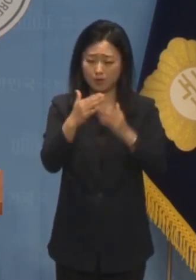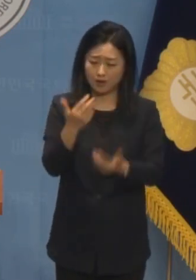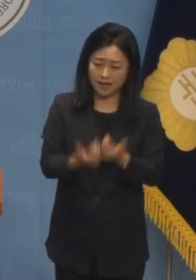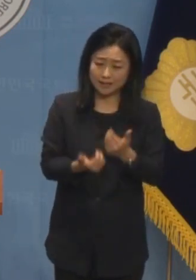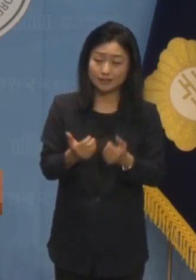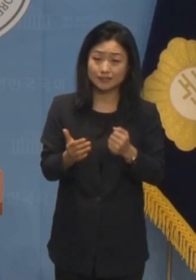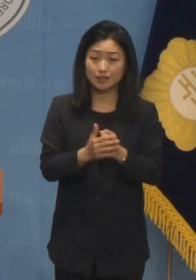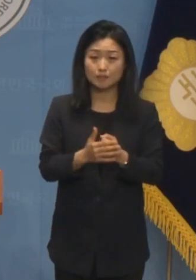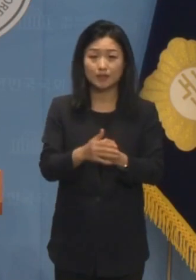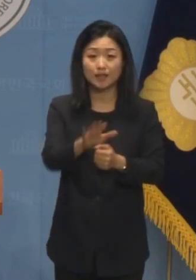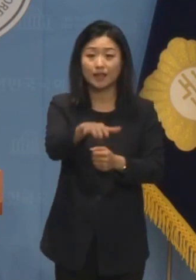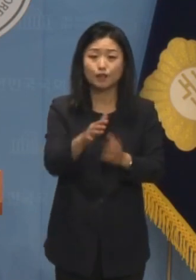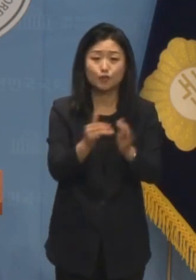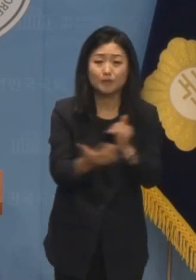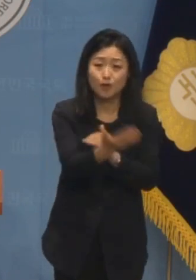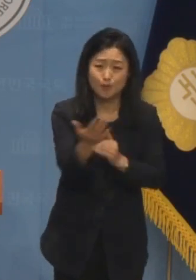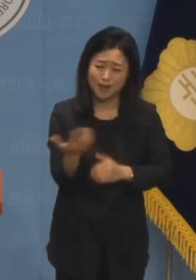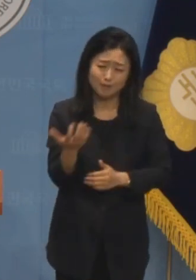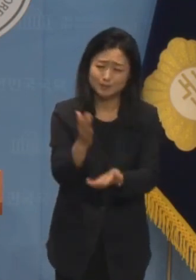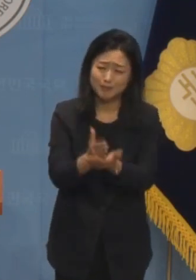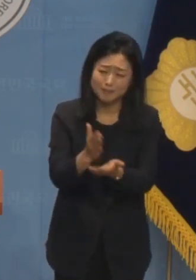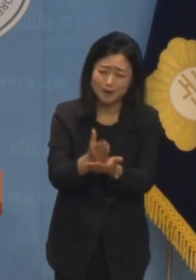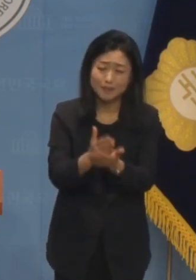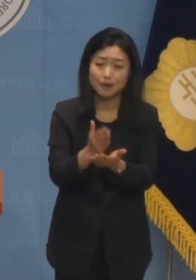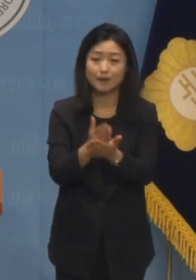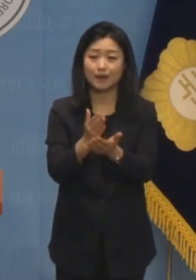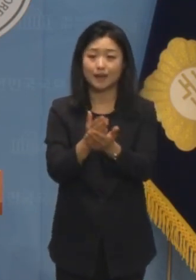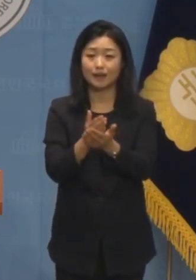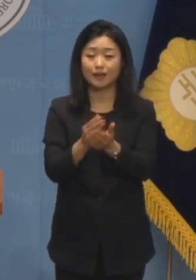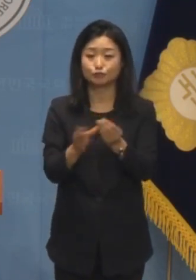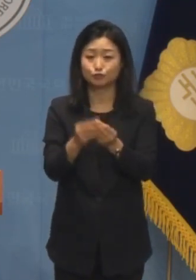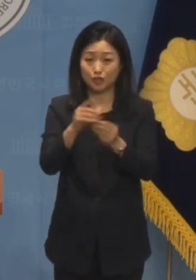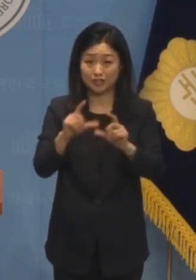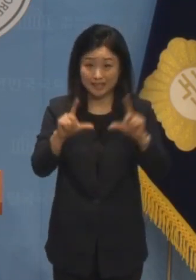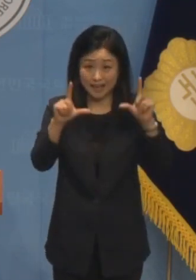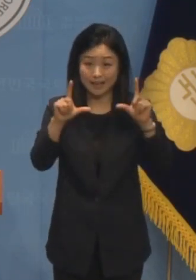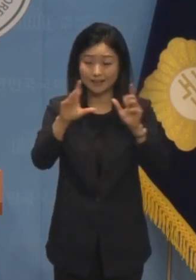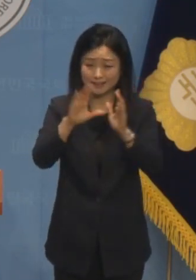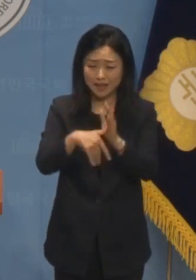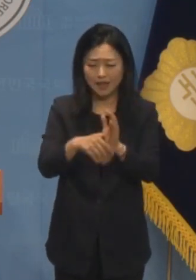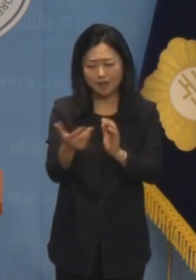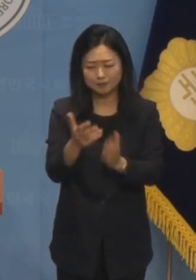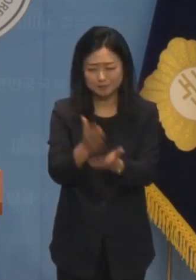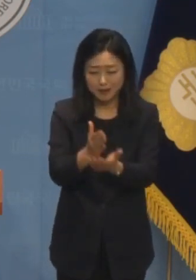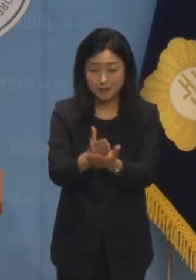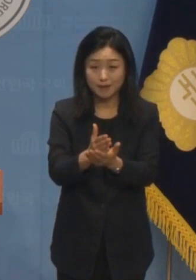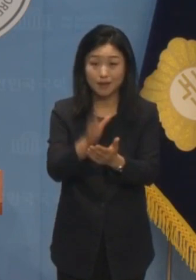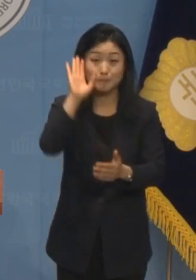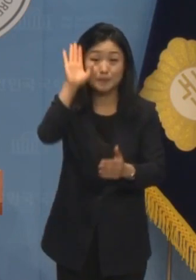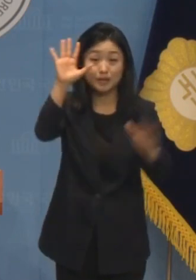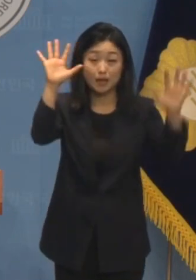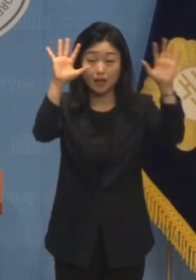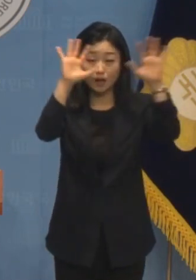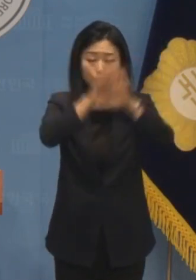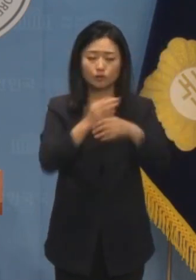말자며 힘겹게 추석을 보낸 국민에게 현실은 암담하고 미래는